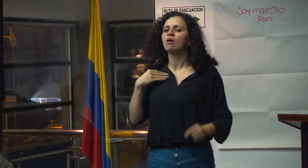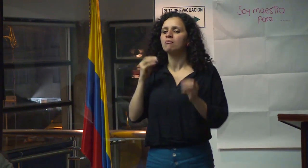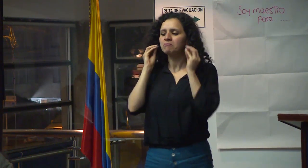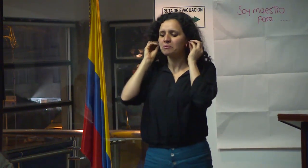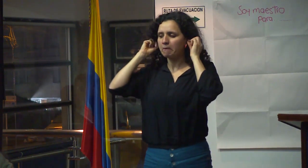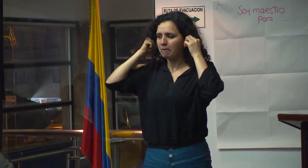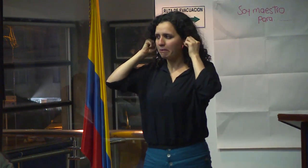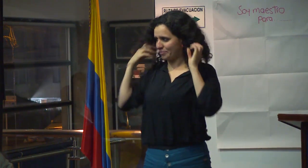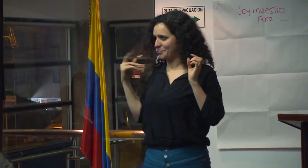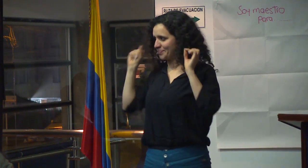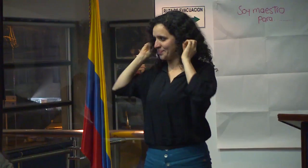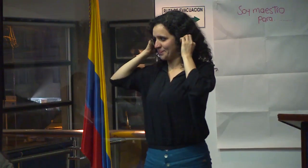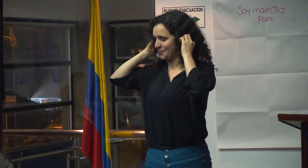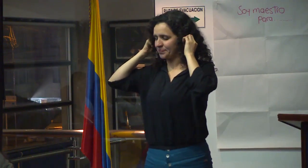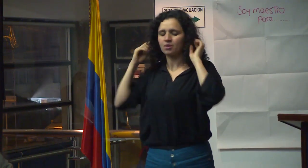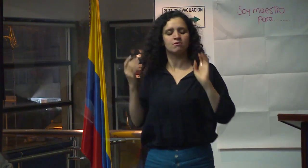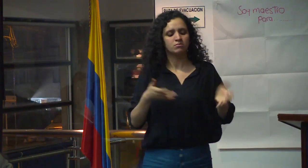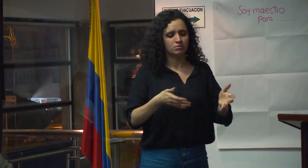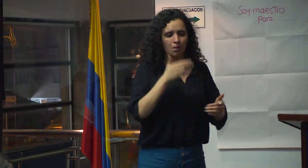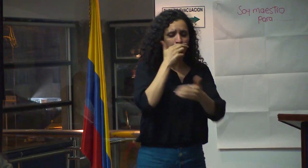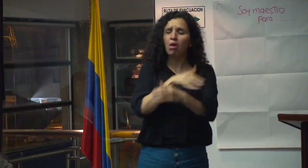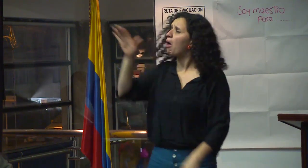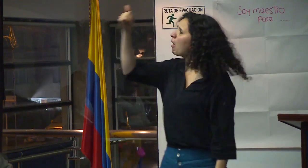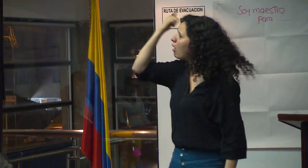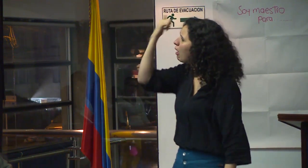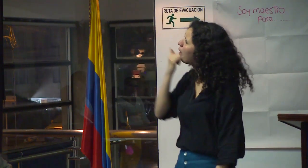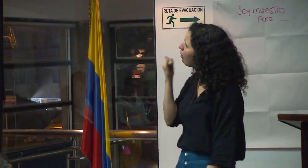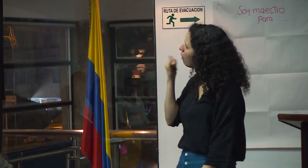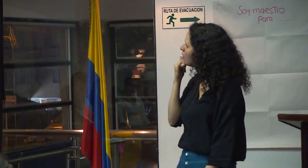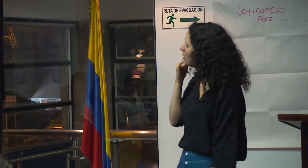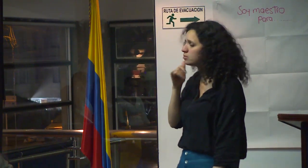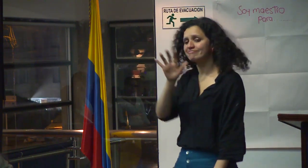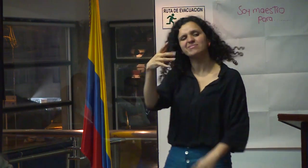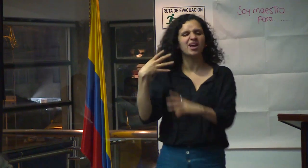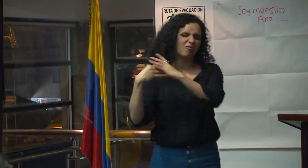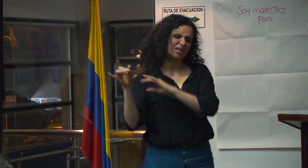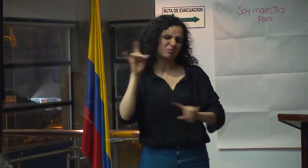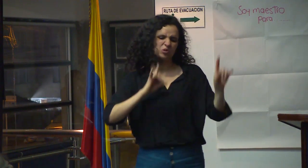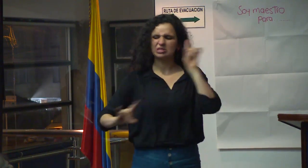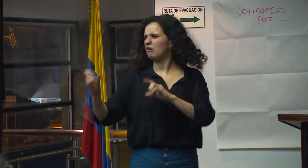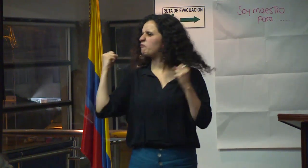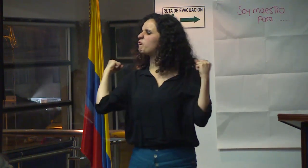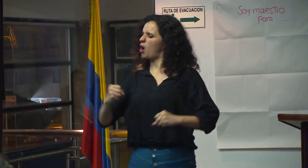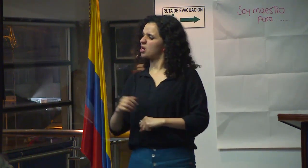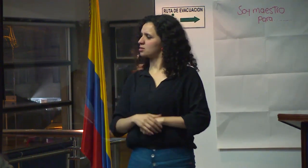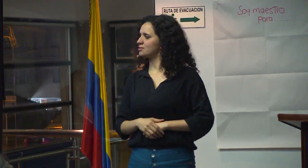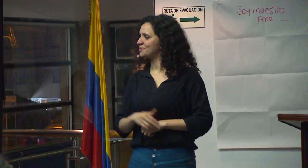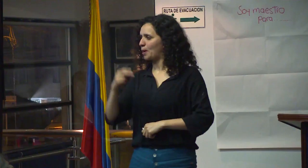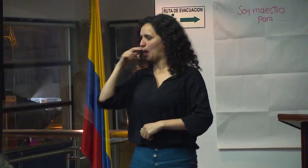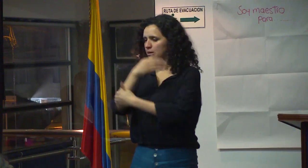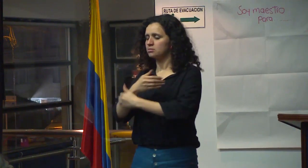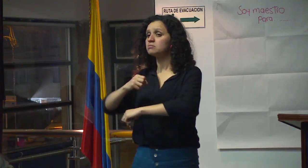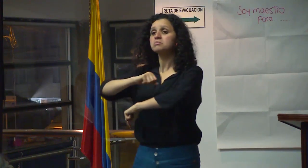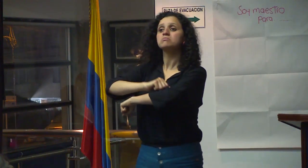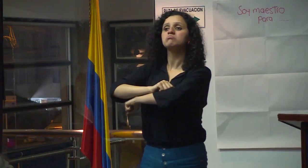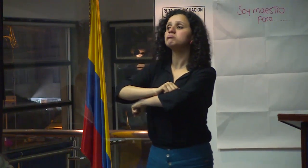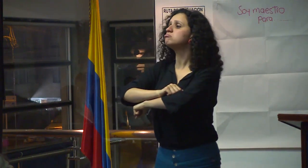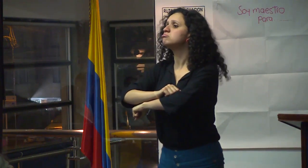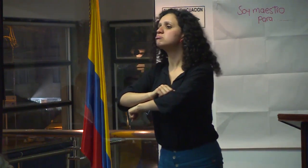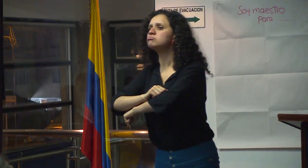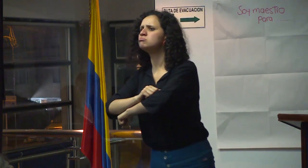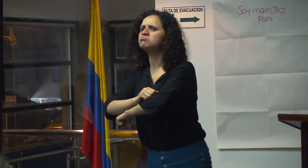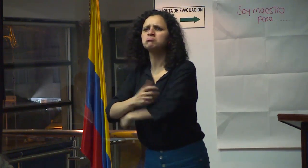qué está pasando. Yo les indico, afuera están colocando música. Ellos miran por la ventana, pero no ven el equipo,